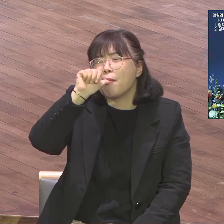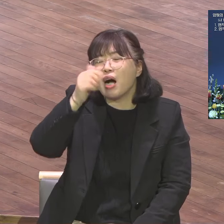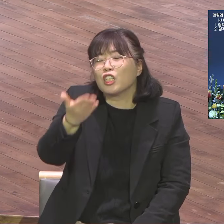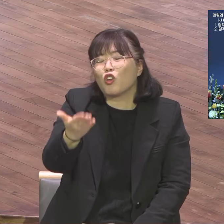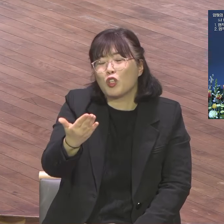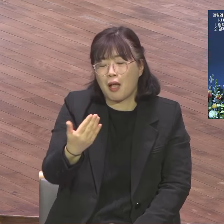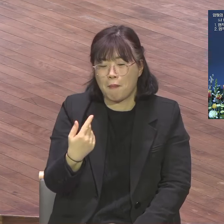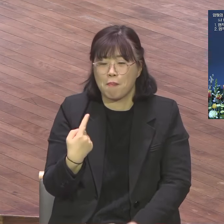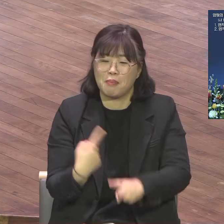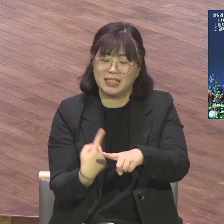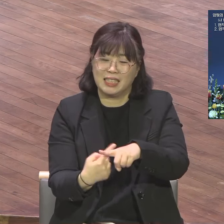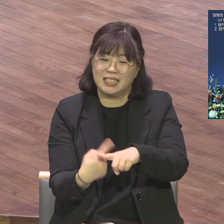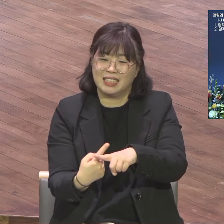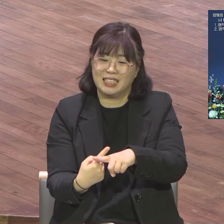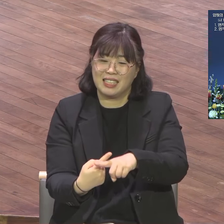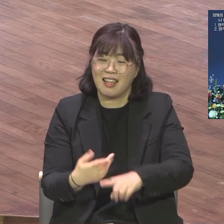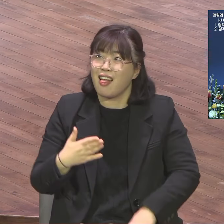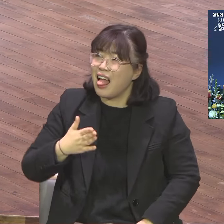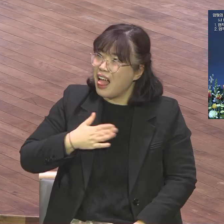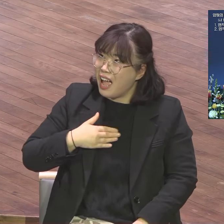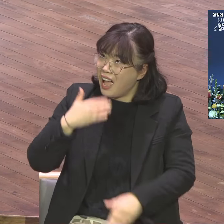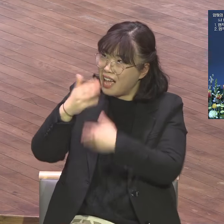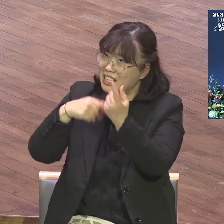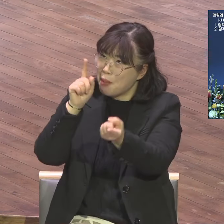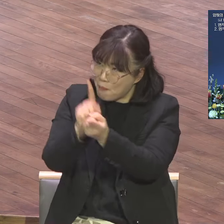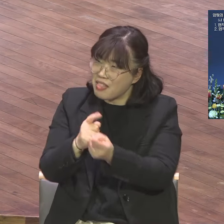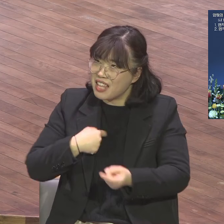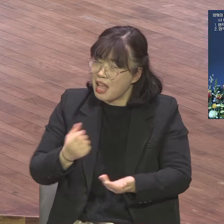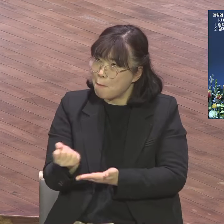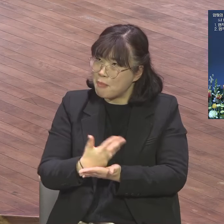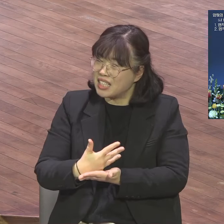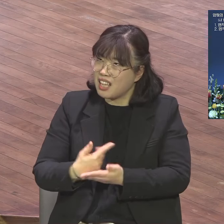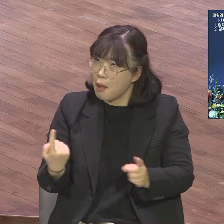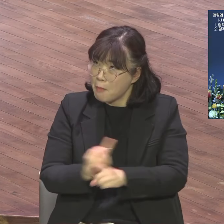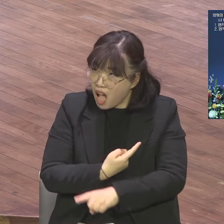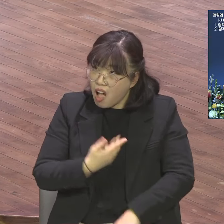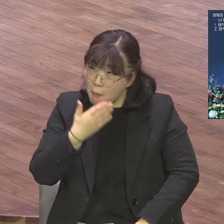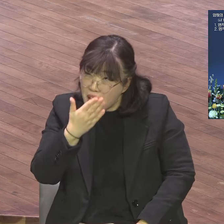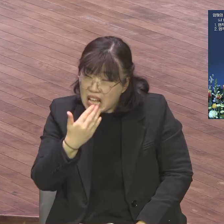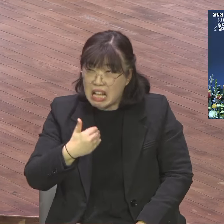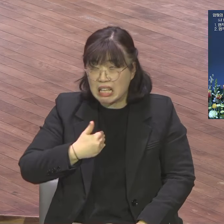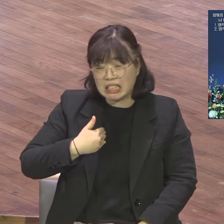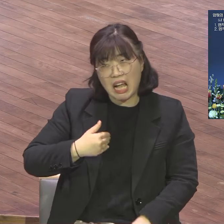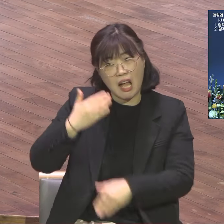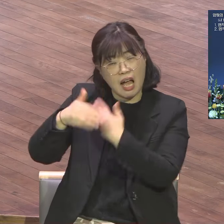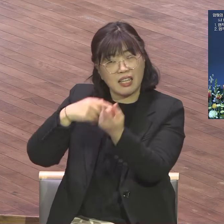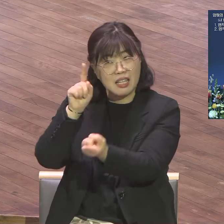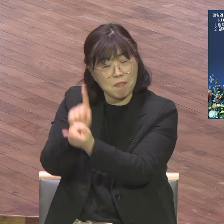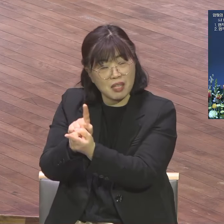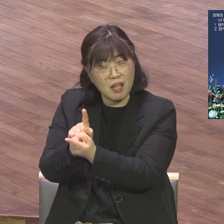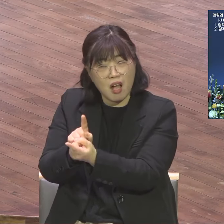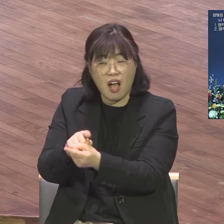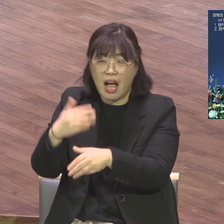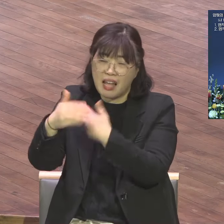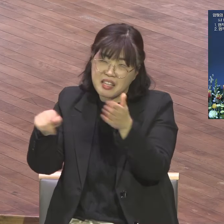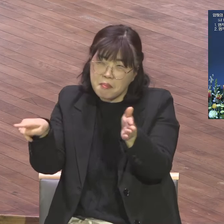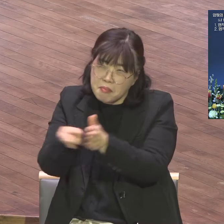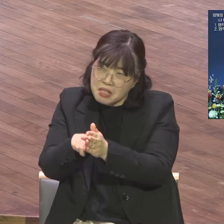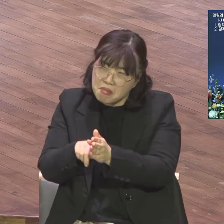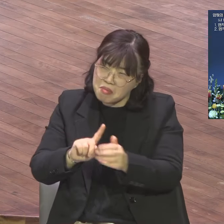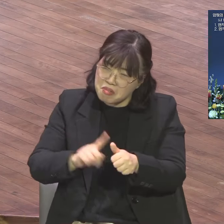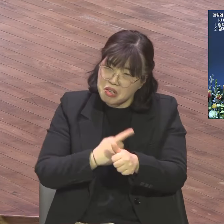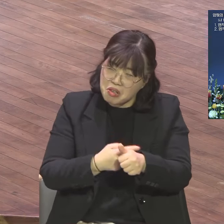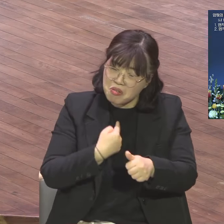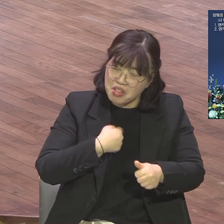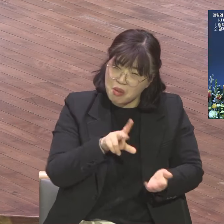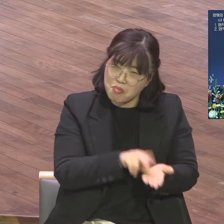하나님 통해서 내 팔자 좀 고쳐보자. 내병좀 고쳐보자. 내좀 이게 안 되는 일좀잘 되게 해보자. 초점 거기 있지요. 근데